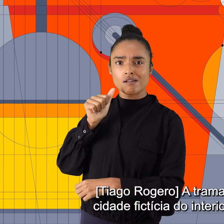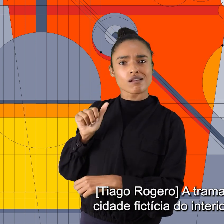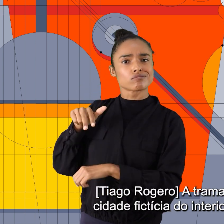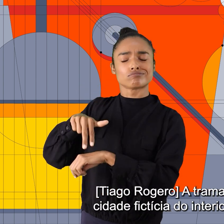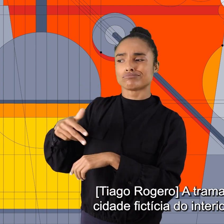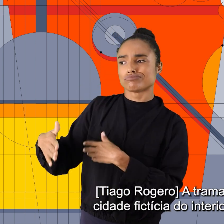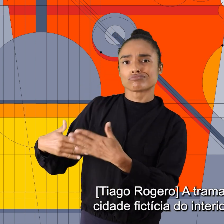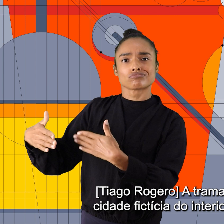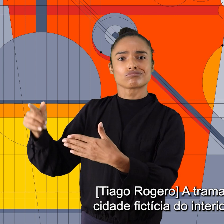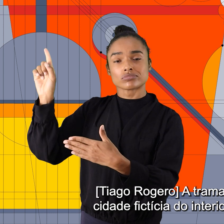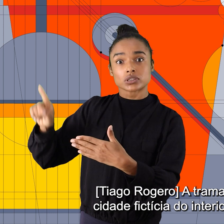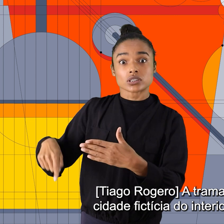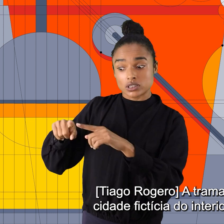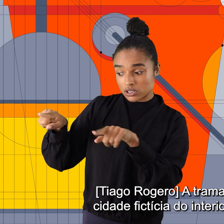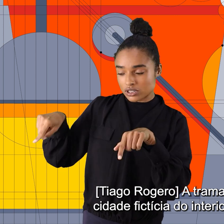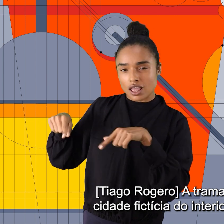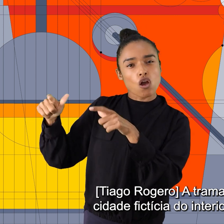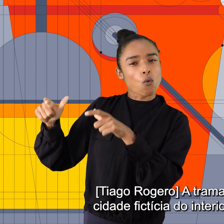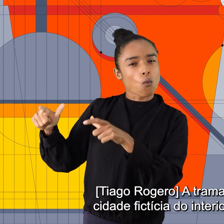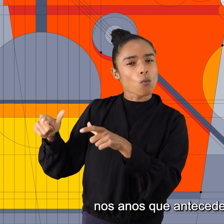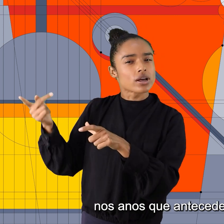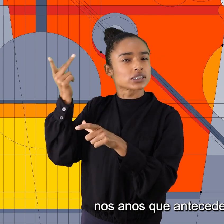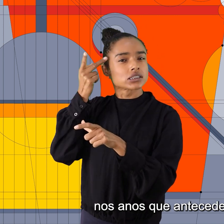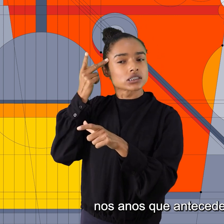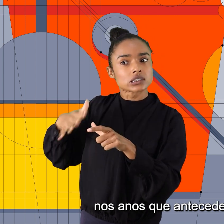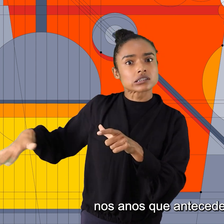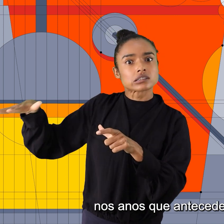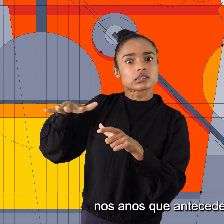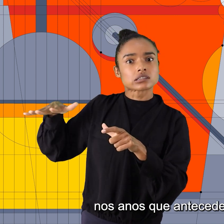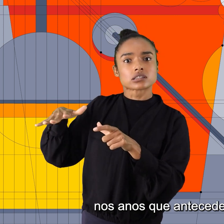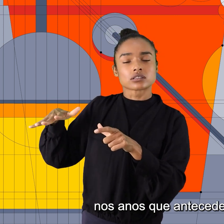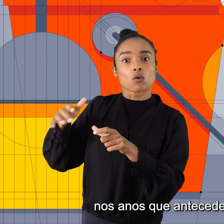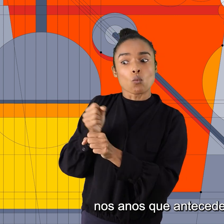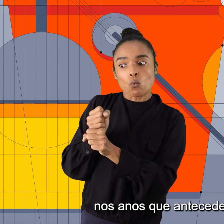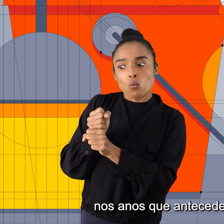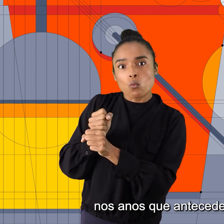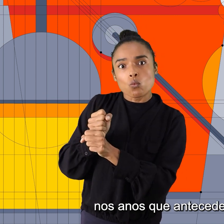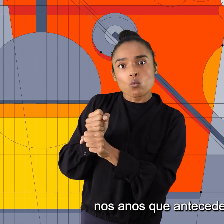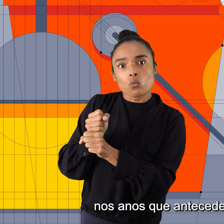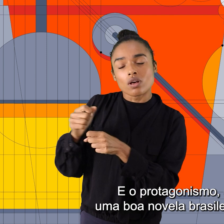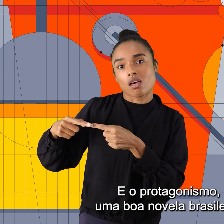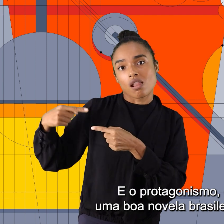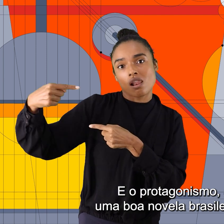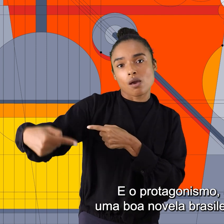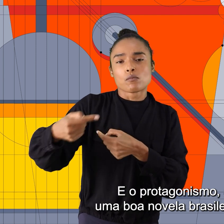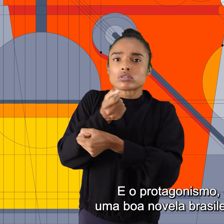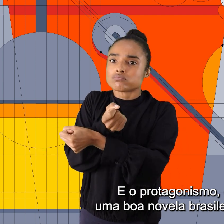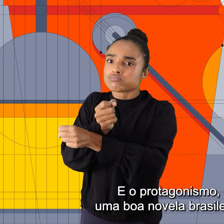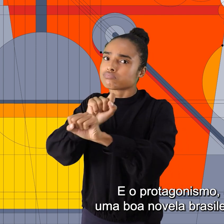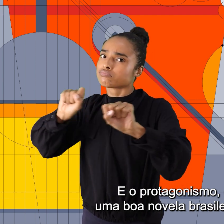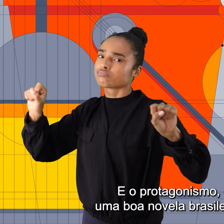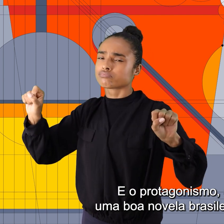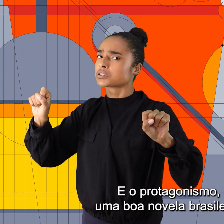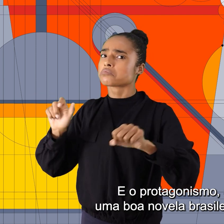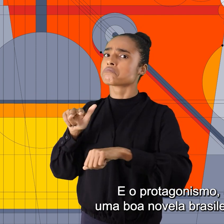A trama era toda numa cidade fictícia do interior de São Paulo, nos anos que antecederam a abolição. E o protagonismo, claro,